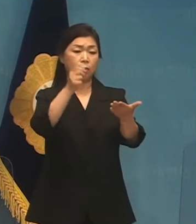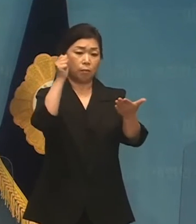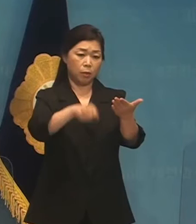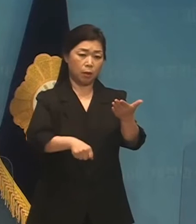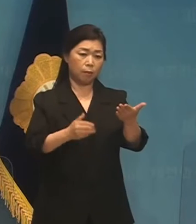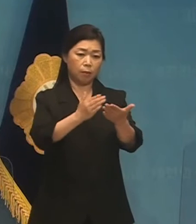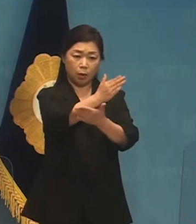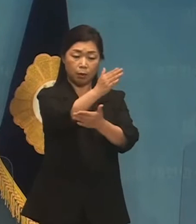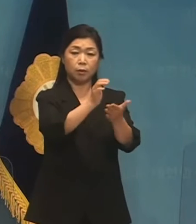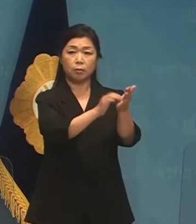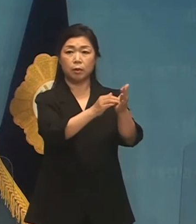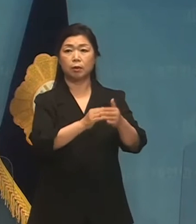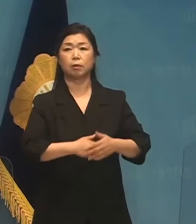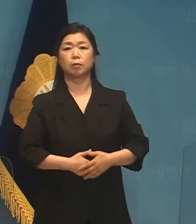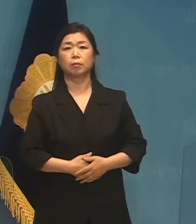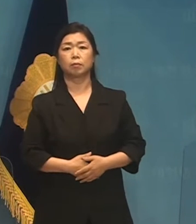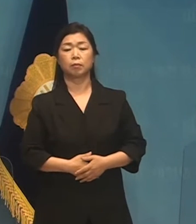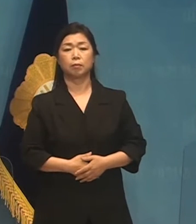통과시켰습니다.